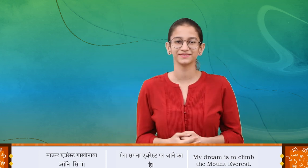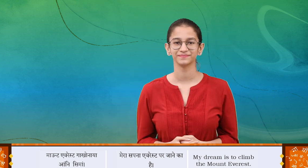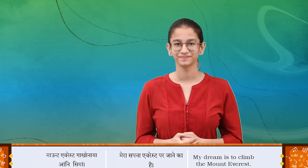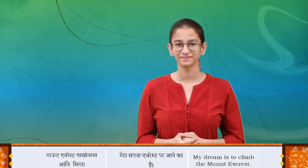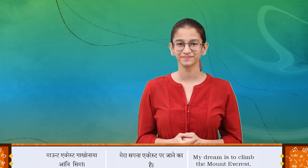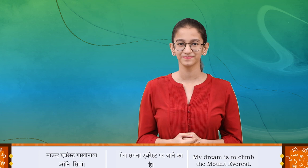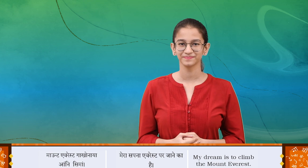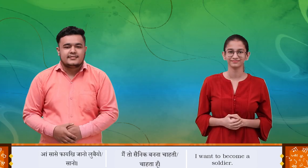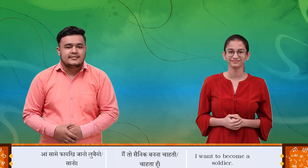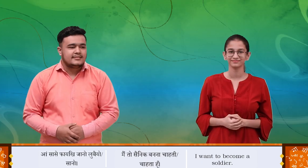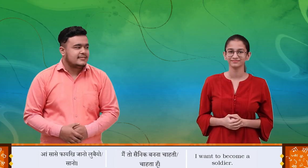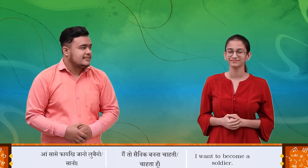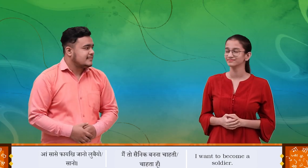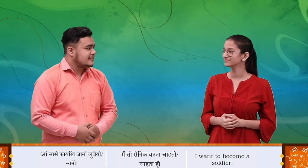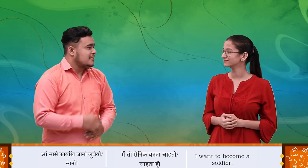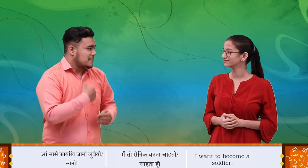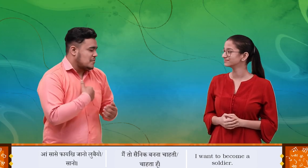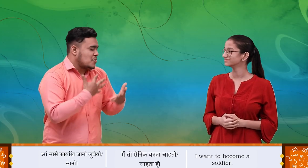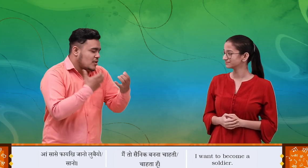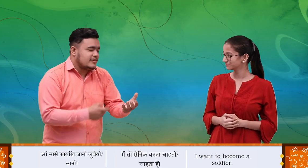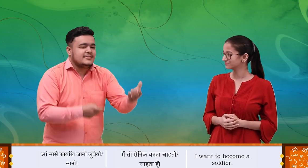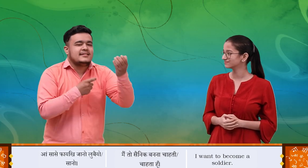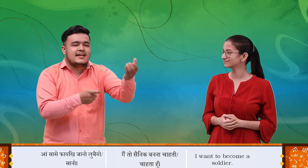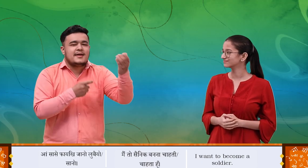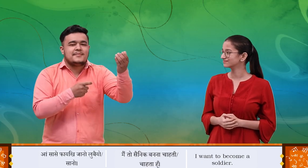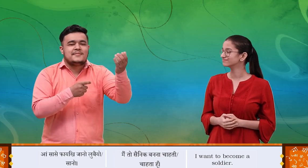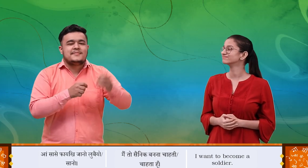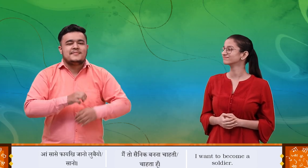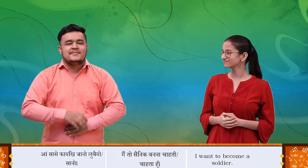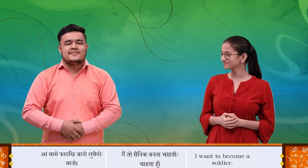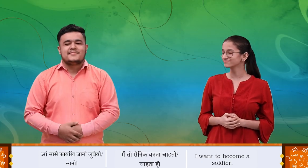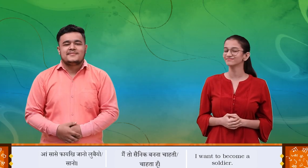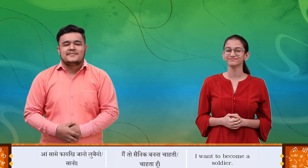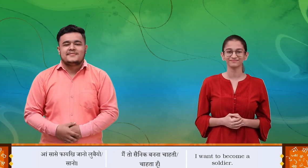आं सासे फायकि जानो सानो